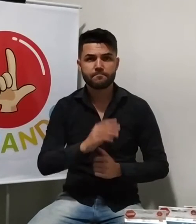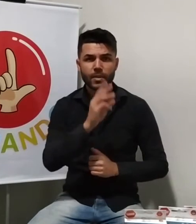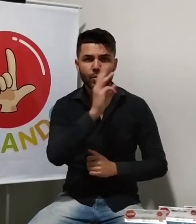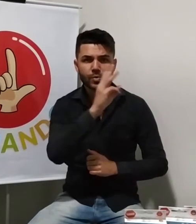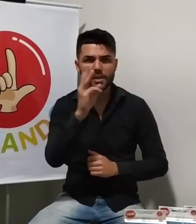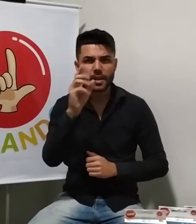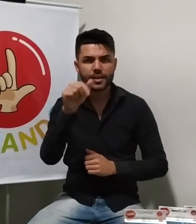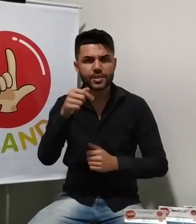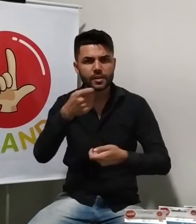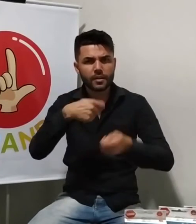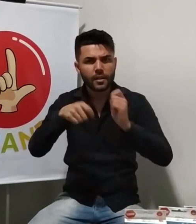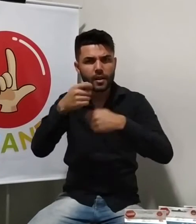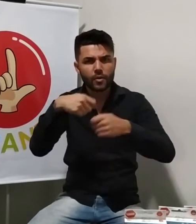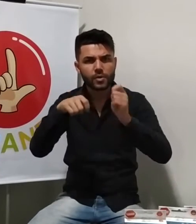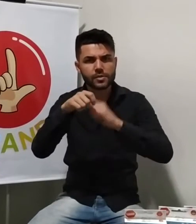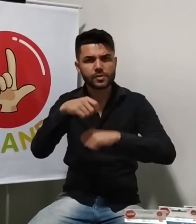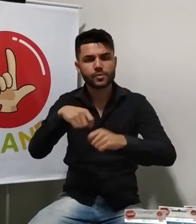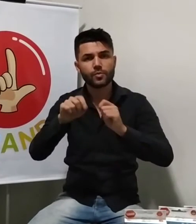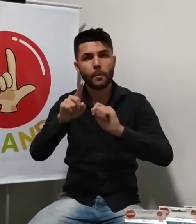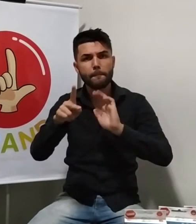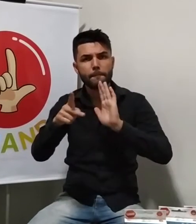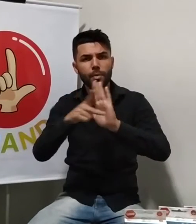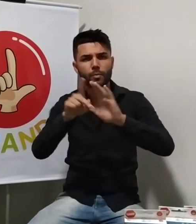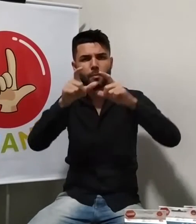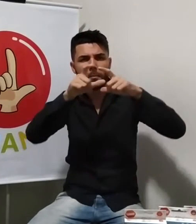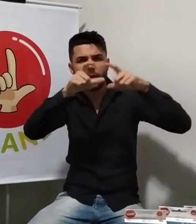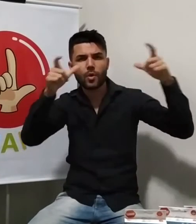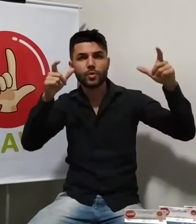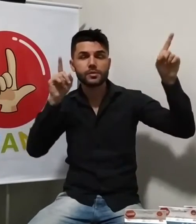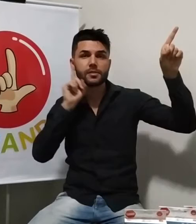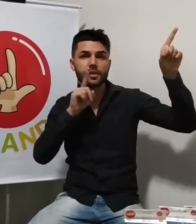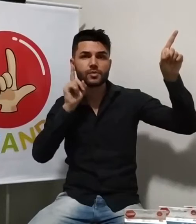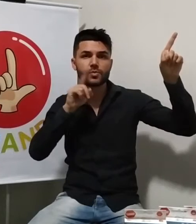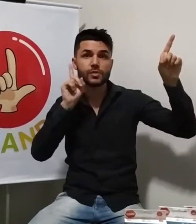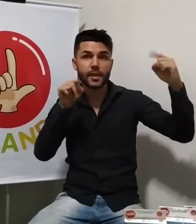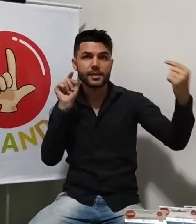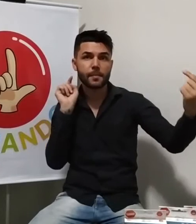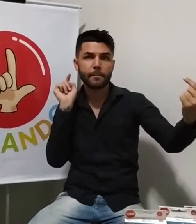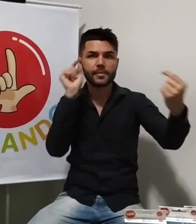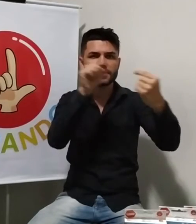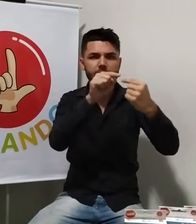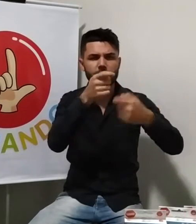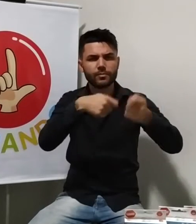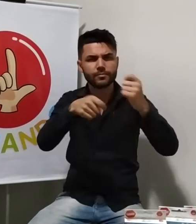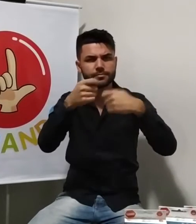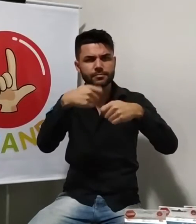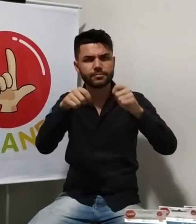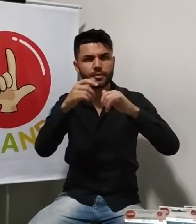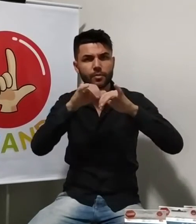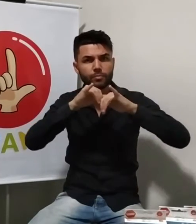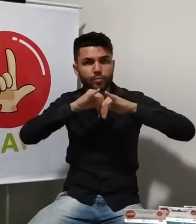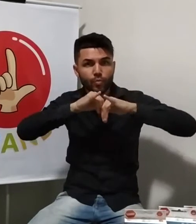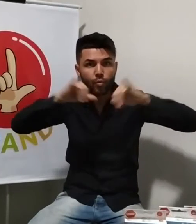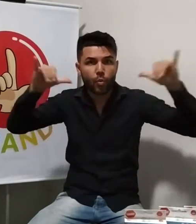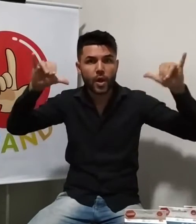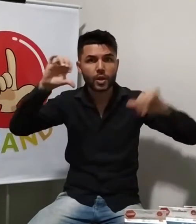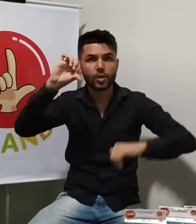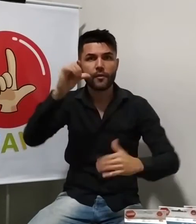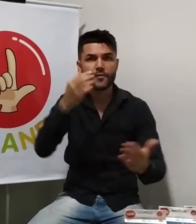9 jovens considerados por eles os Mark Zuckerbergs de seus respectivos países. No Brasil, o site elegeu um mineirinho de